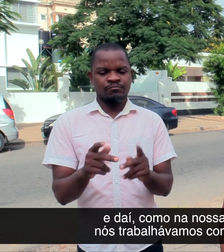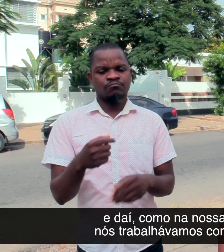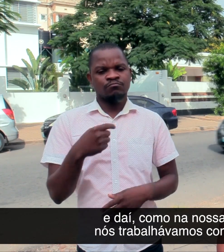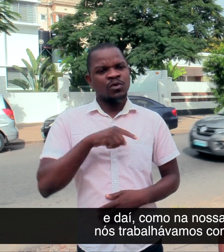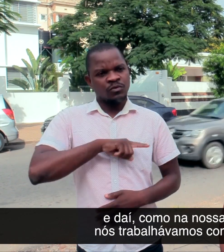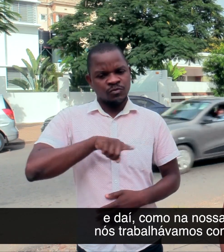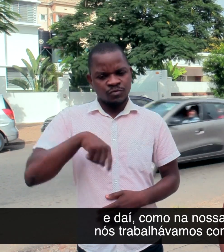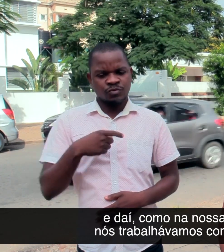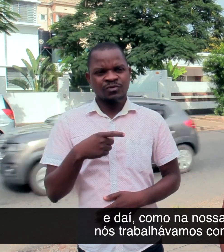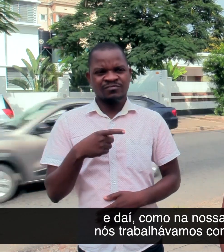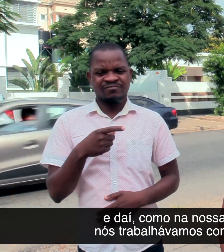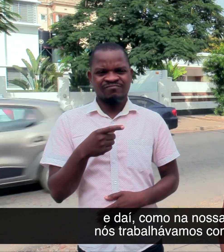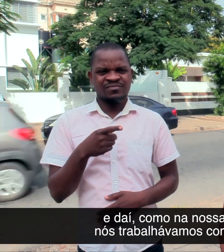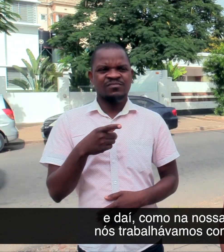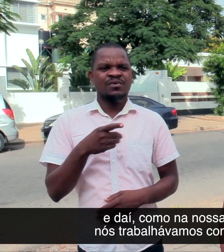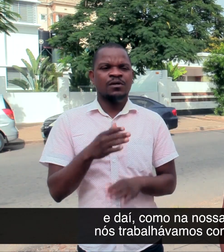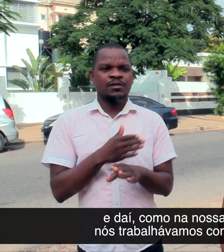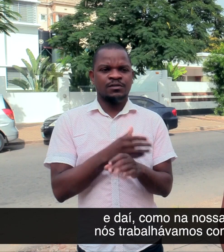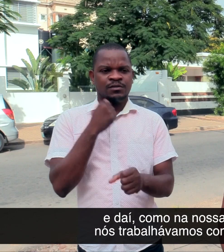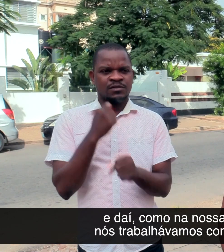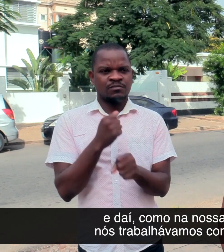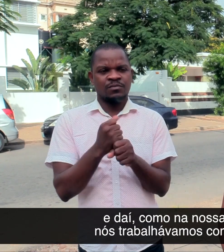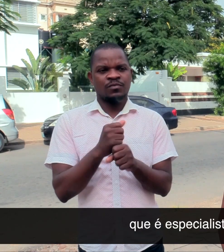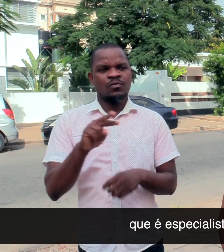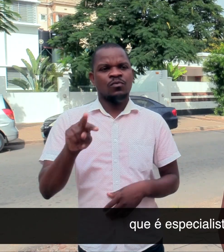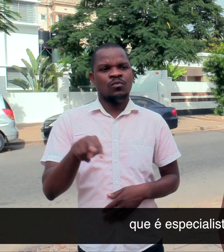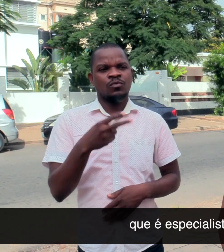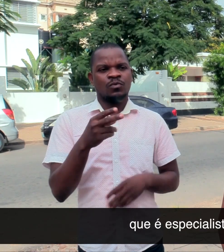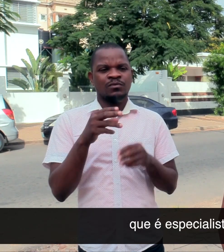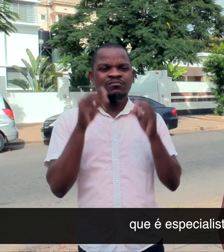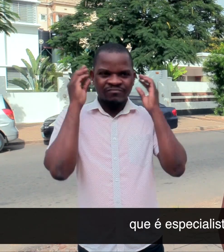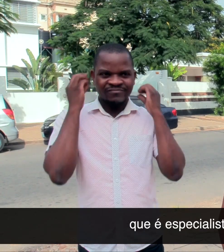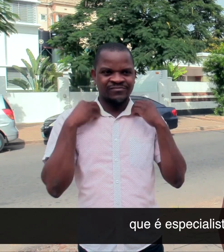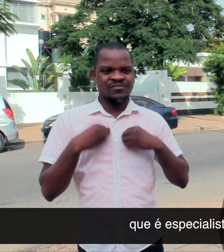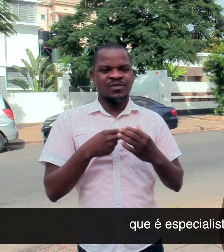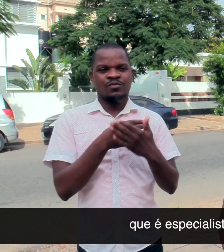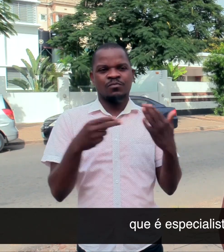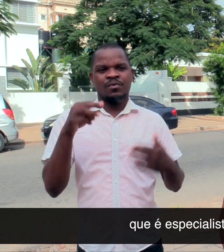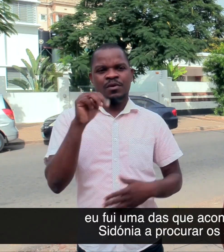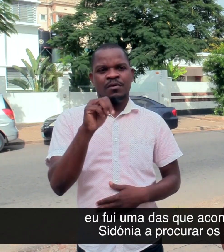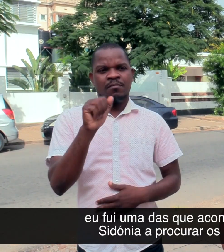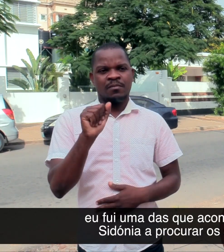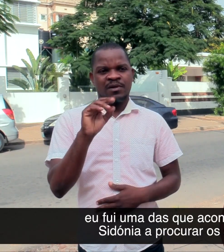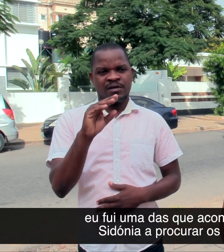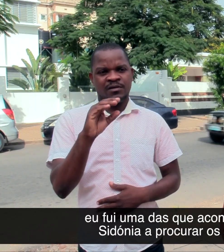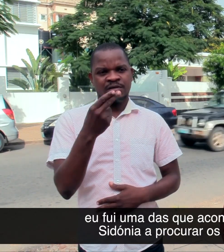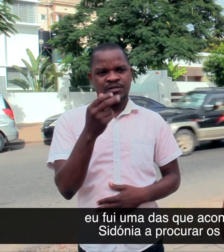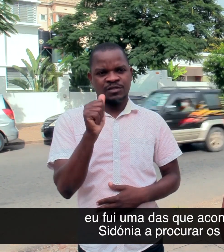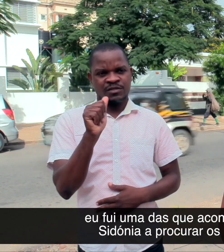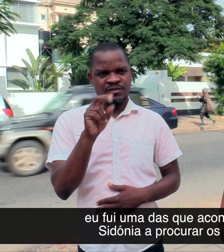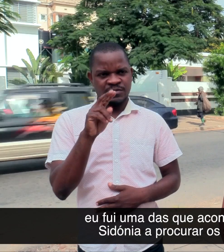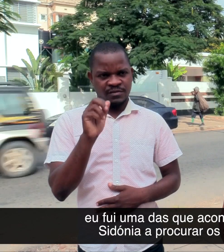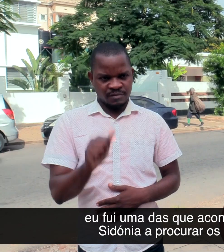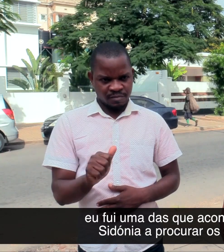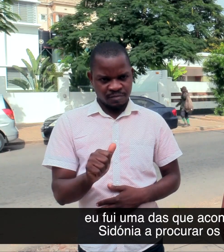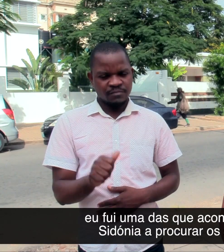dentro da nossa área de formação, nós trabalhávamos com o Dr. Machava, que é especialista em otorrino. E eu fui uma